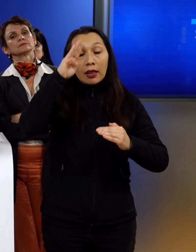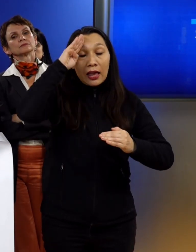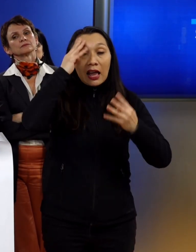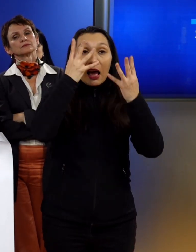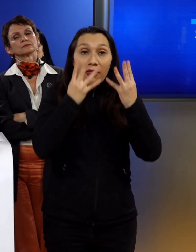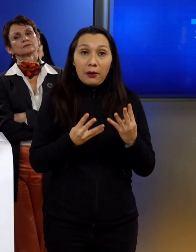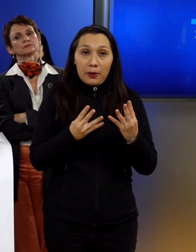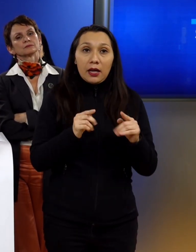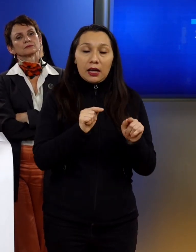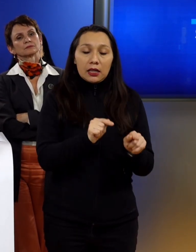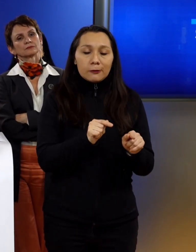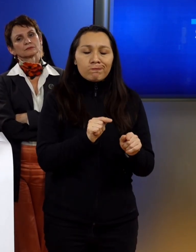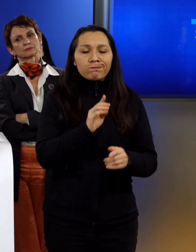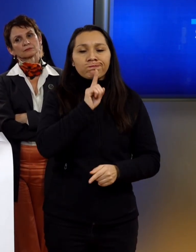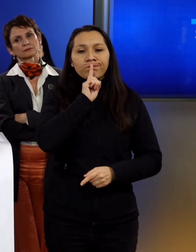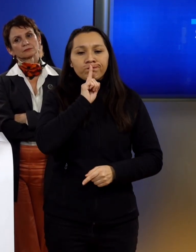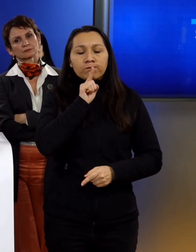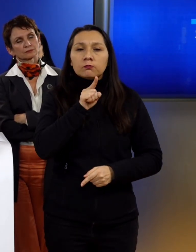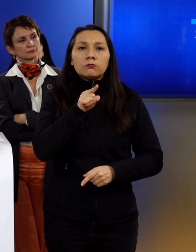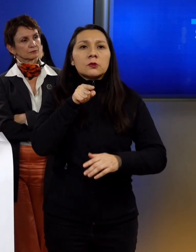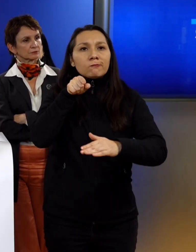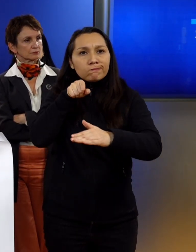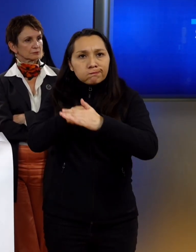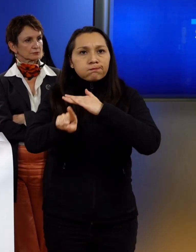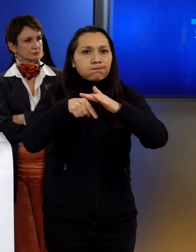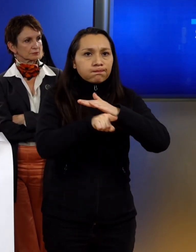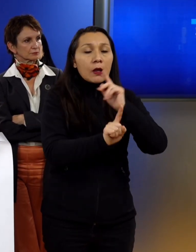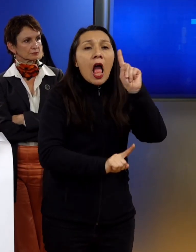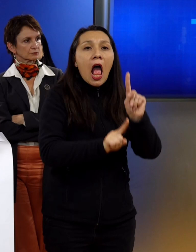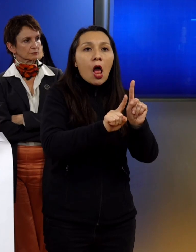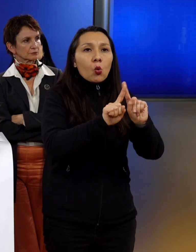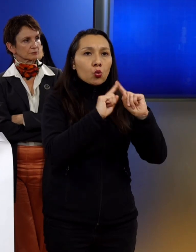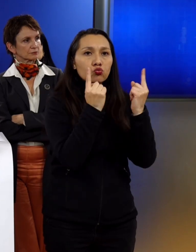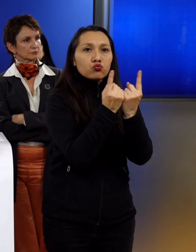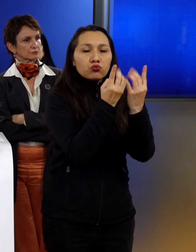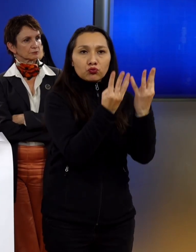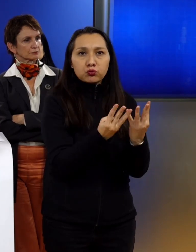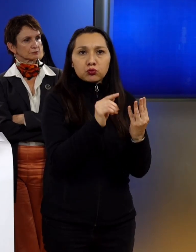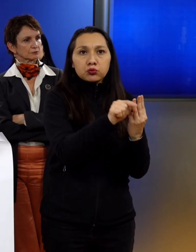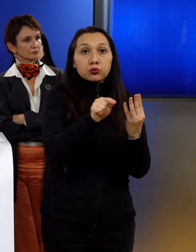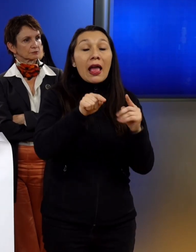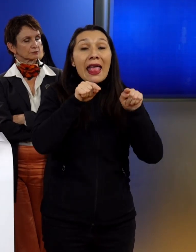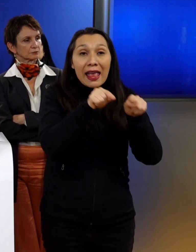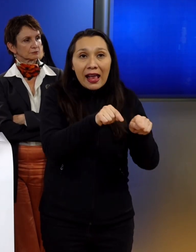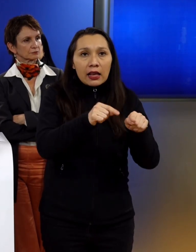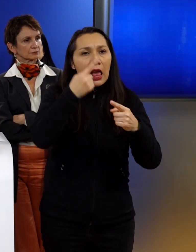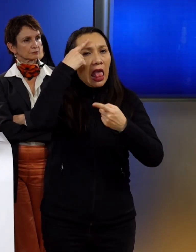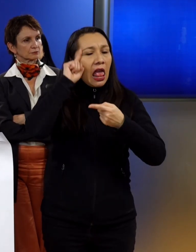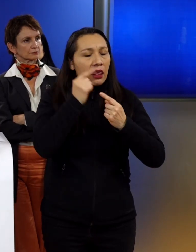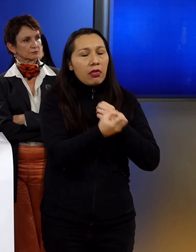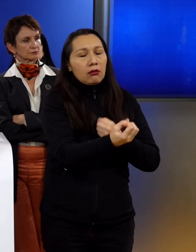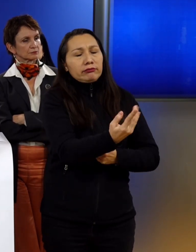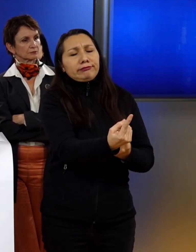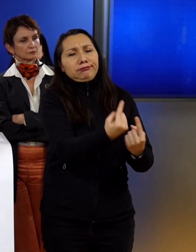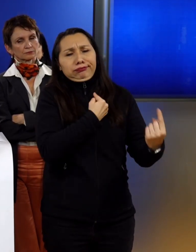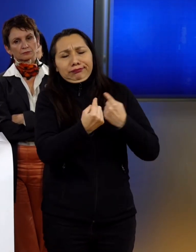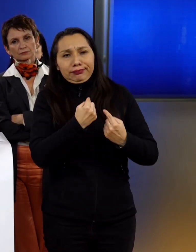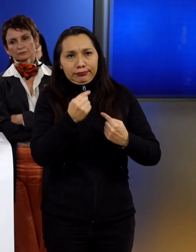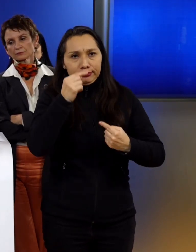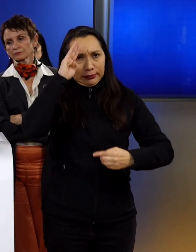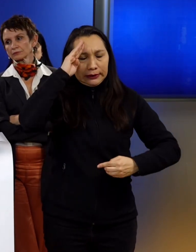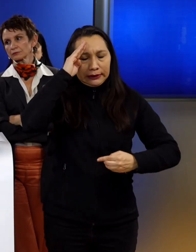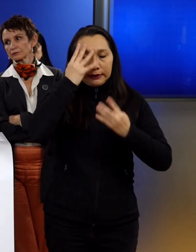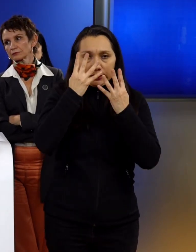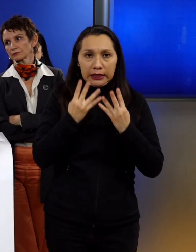Gendarmería se vio en la obligación de allanar algunas celdas y en ese contexto se produjeron lesiones a gendarmes.